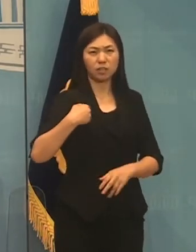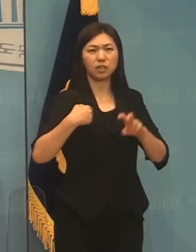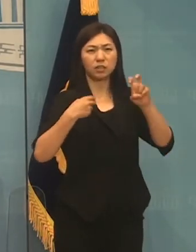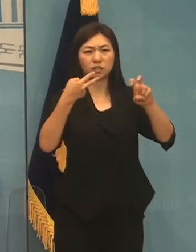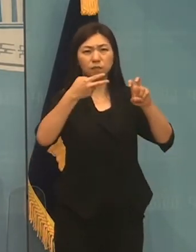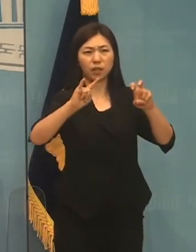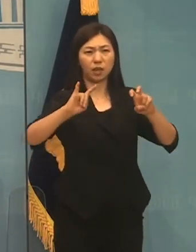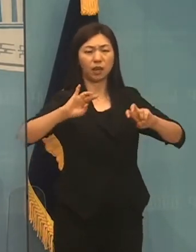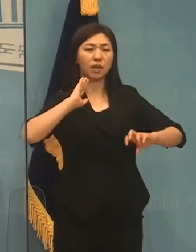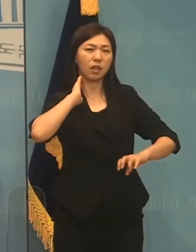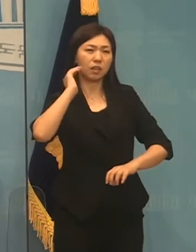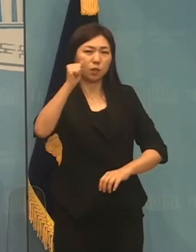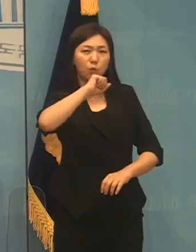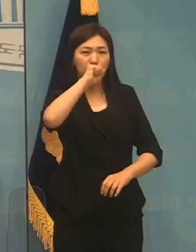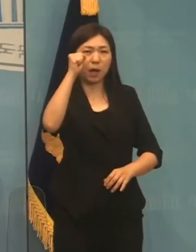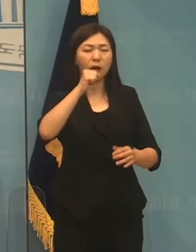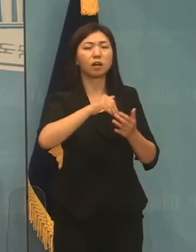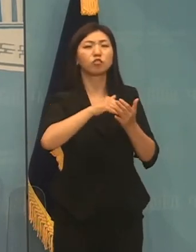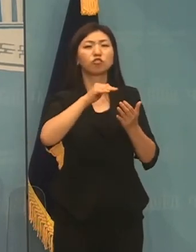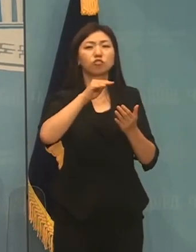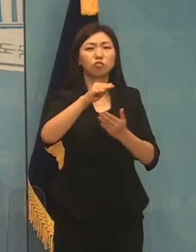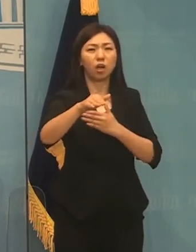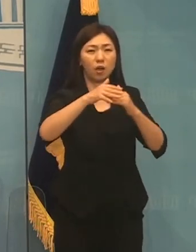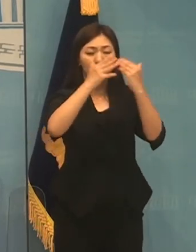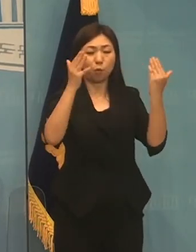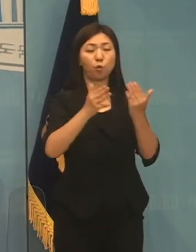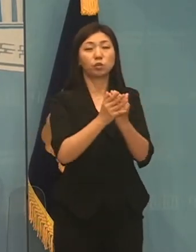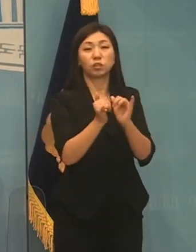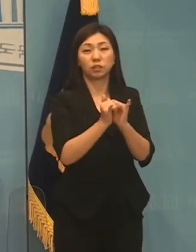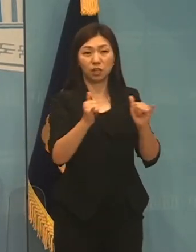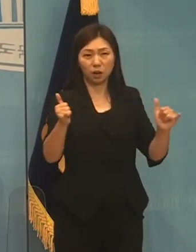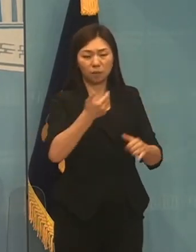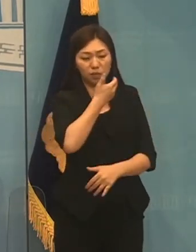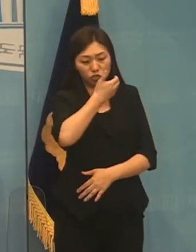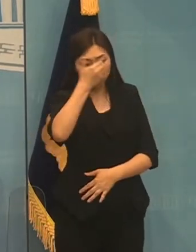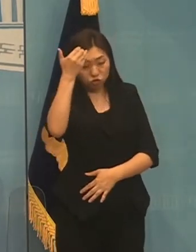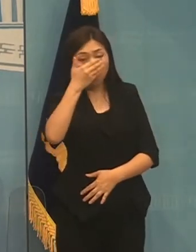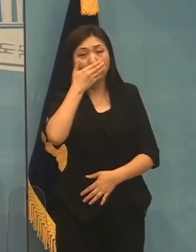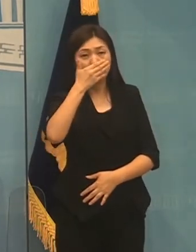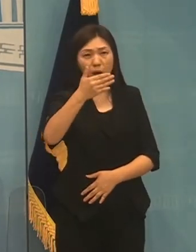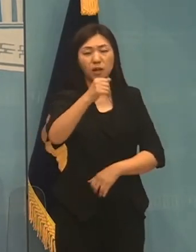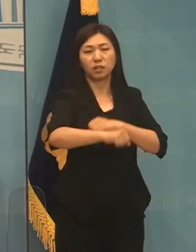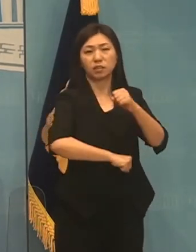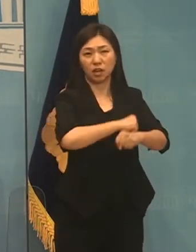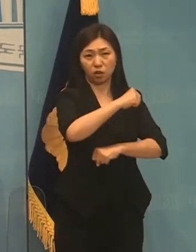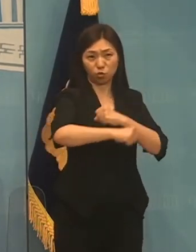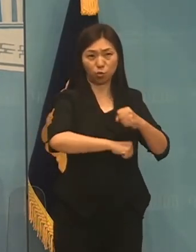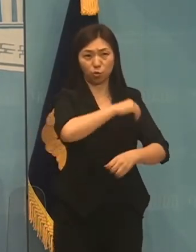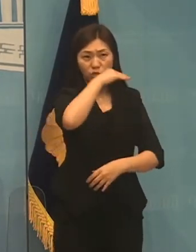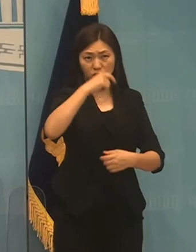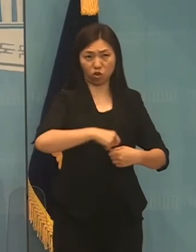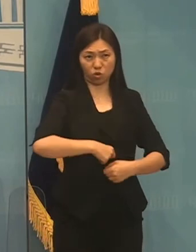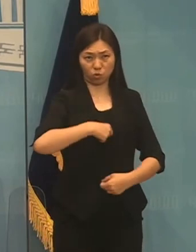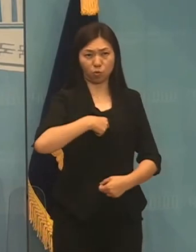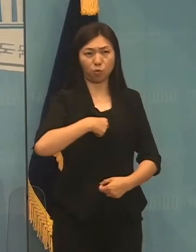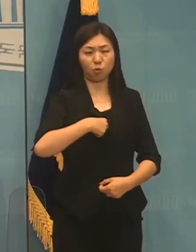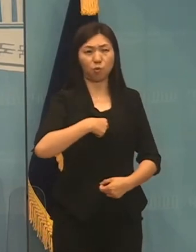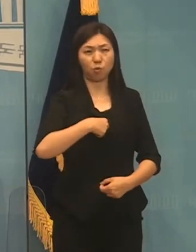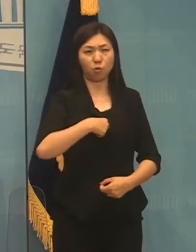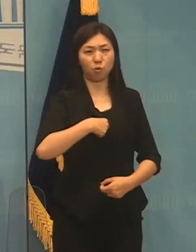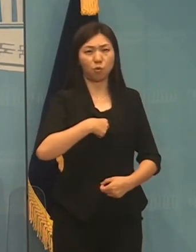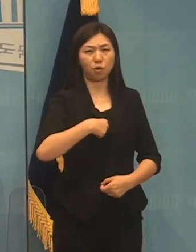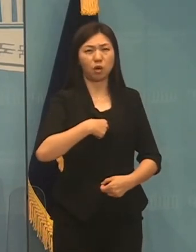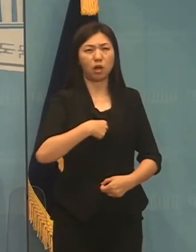제20대 대통령이 되어 우리 모두가 꿈꾸는 자유롭고 정의로운 인간미와